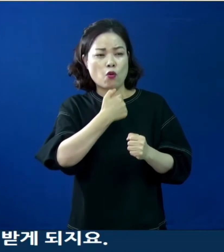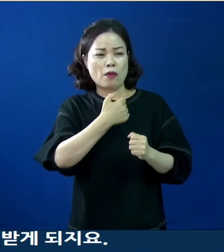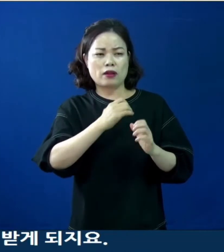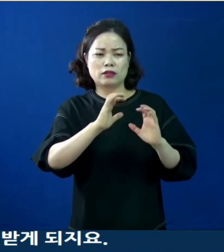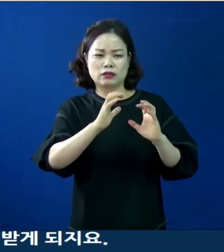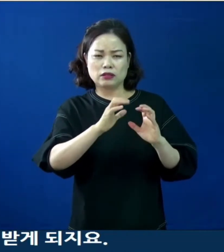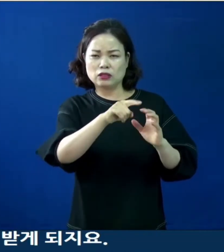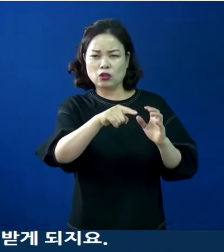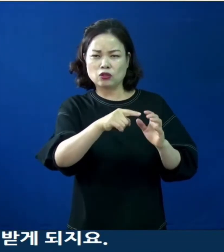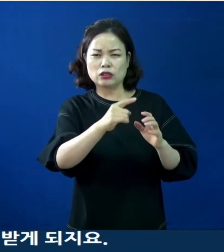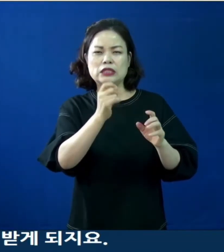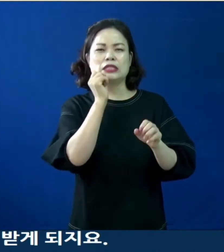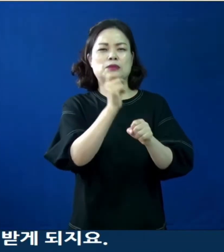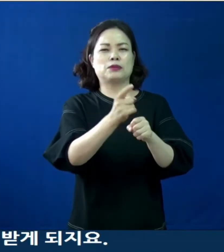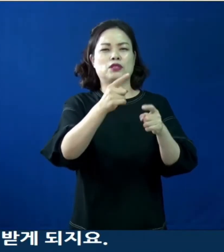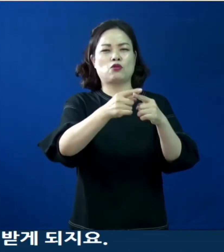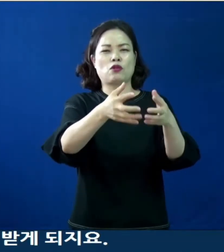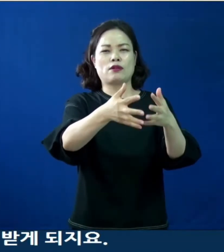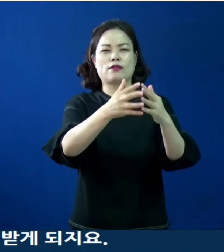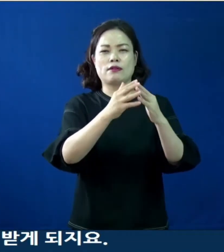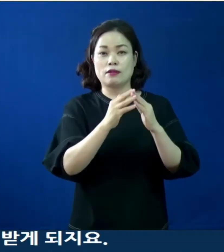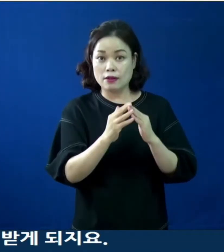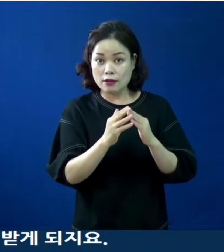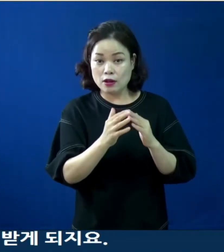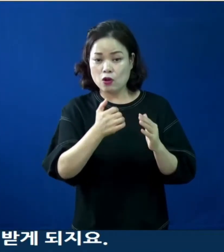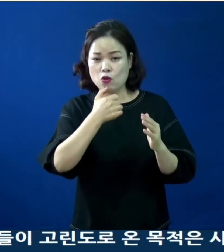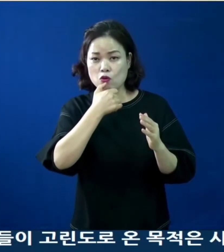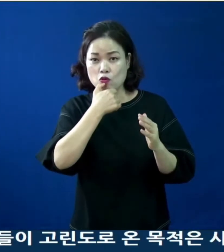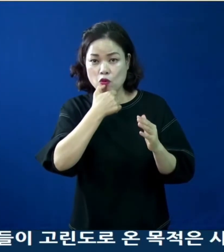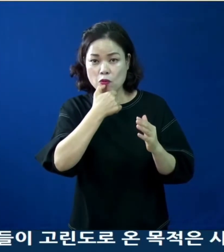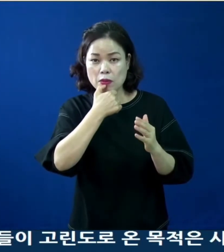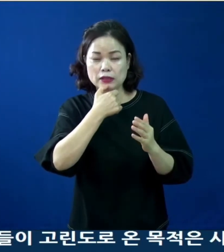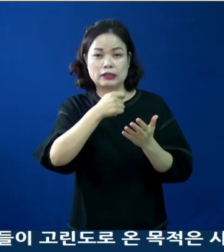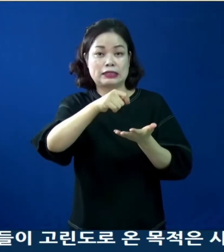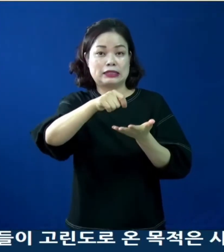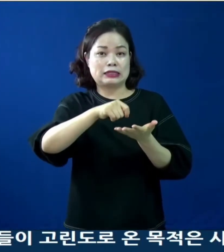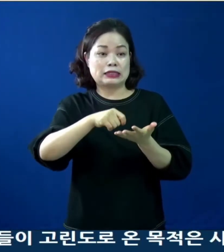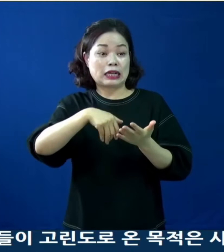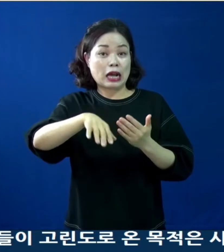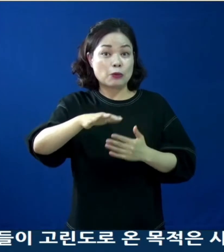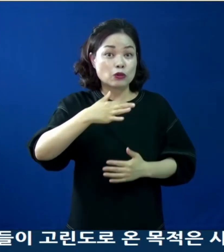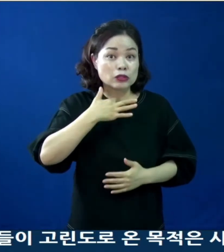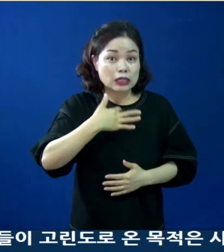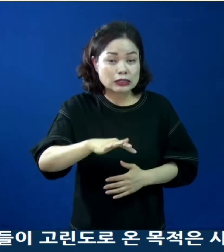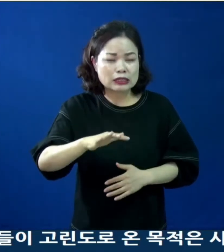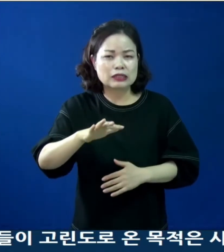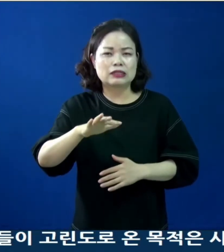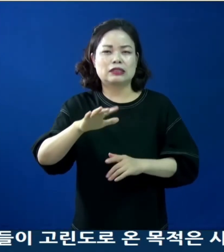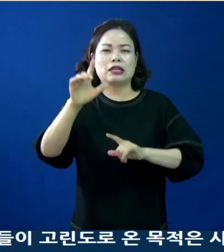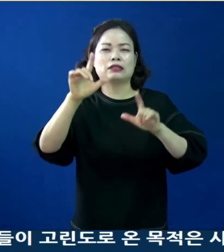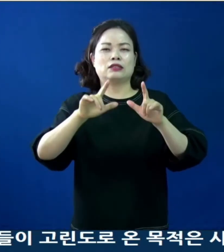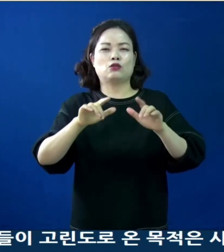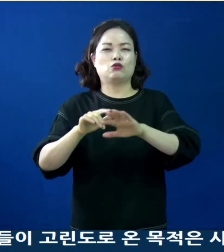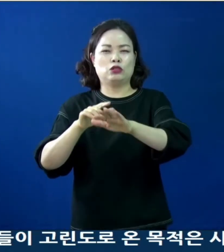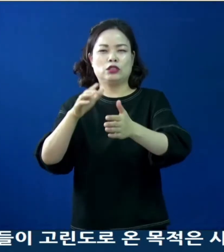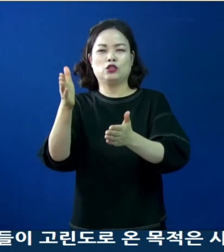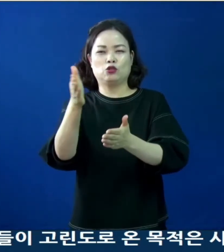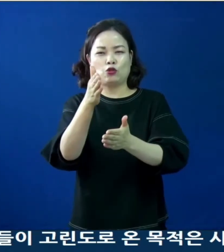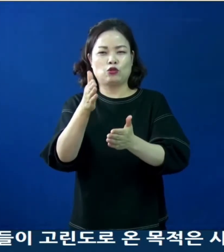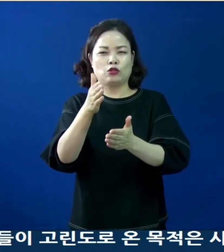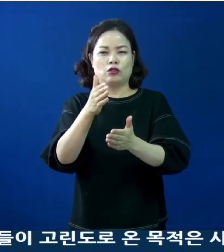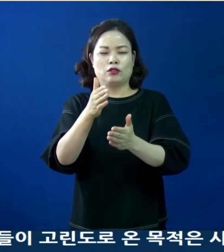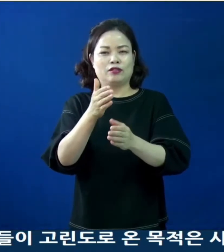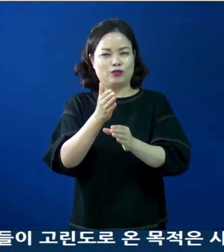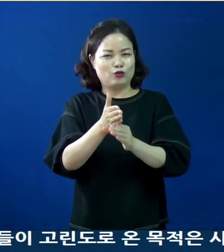이미 교회가 개척돼 있었고요. 그래서 로마서를 바울이 쓰지만 가보지도 않은 상태에서 썼다. 이 정도는 우리가 조금